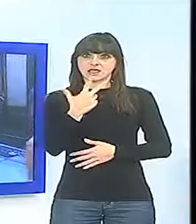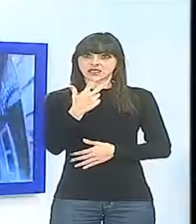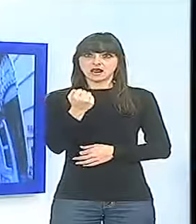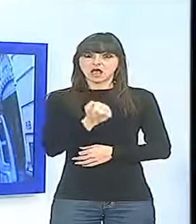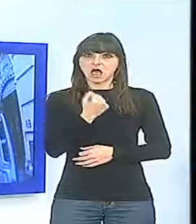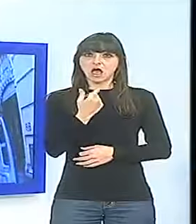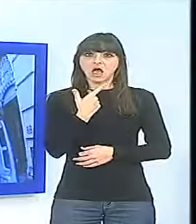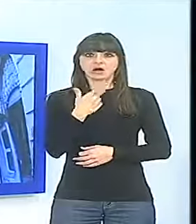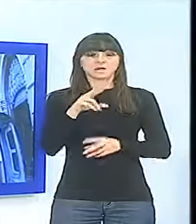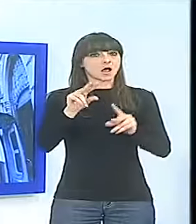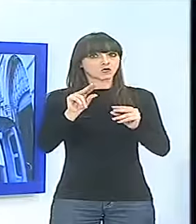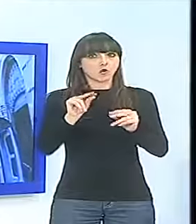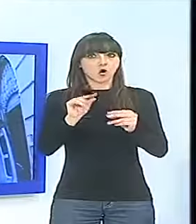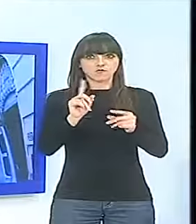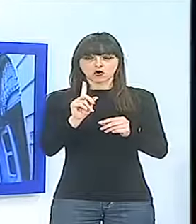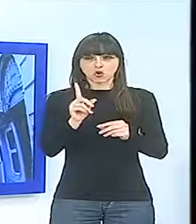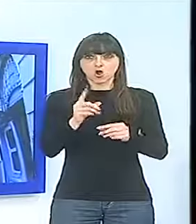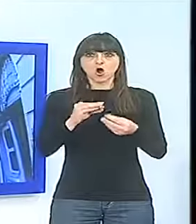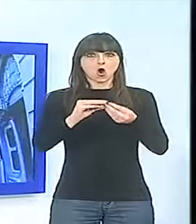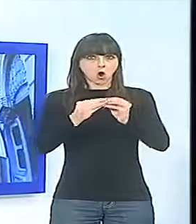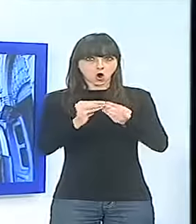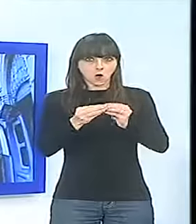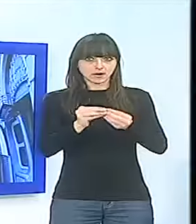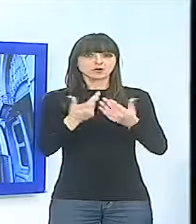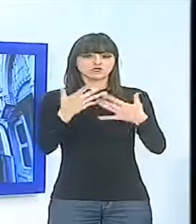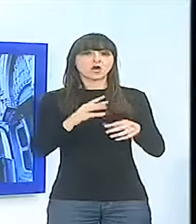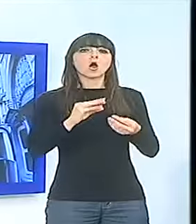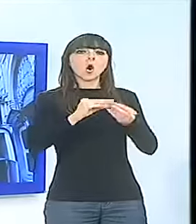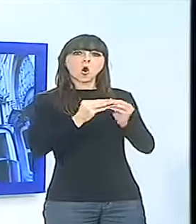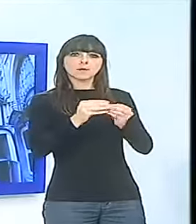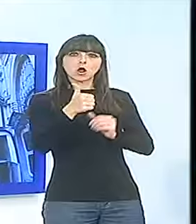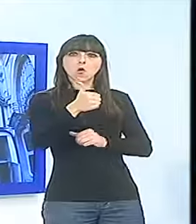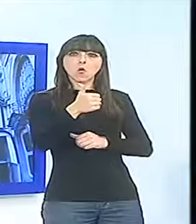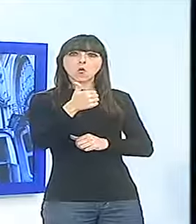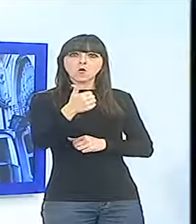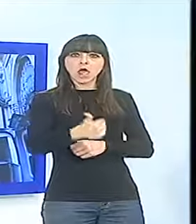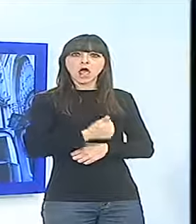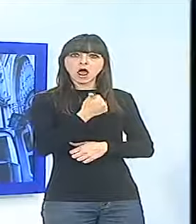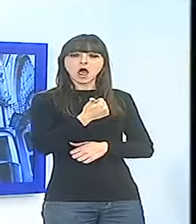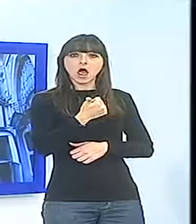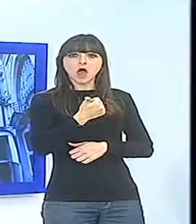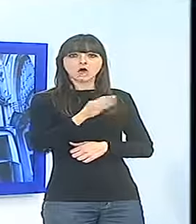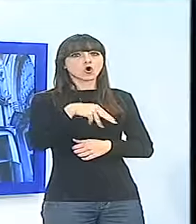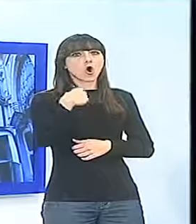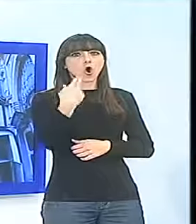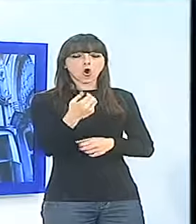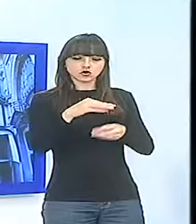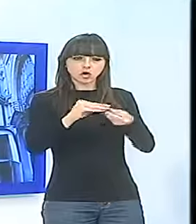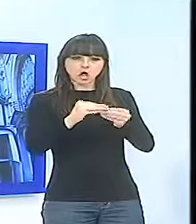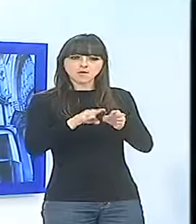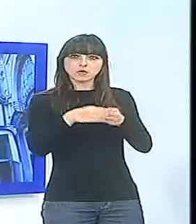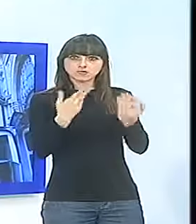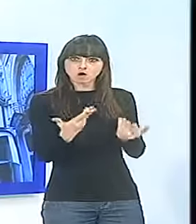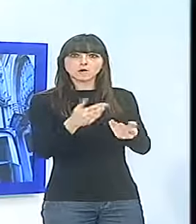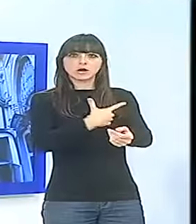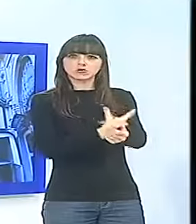operazioni. Non è la prima attività, lui è un cane operativo da 1 anno e mezzo circa e riconosce tutte le sostanze stupefacenti, però quelle più